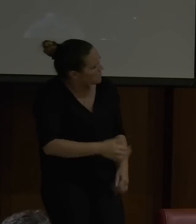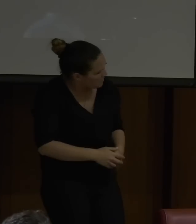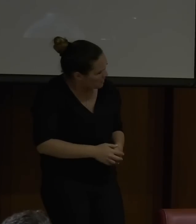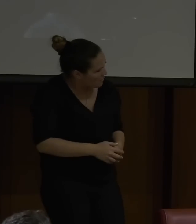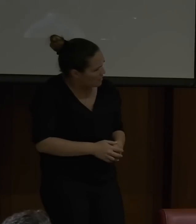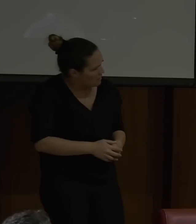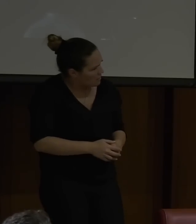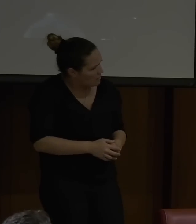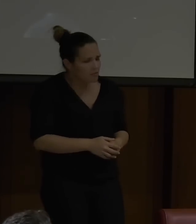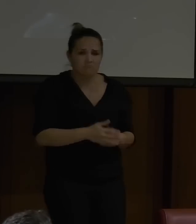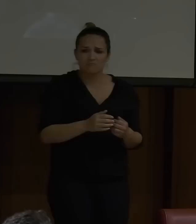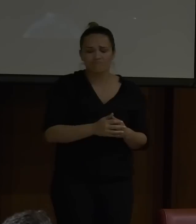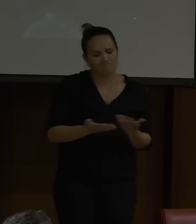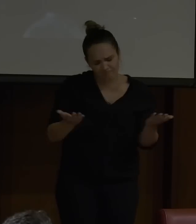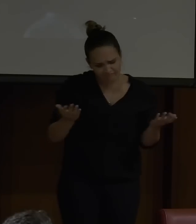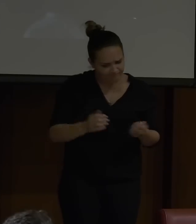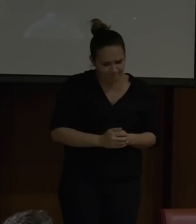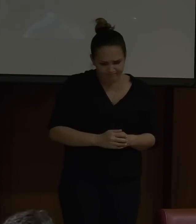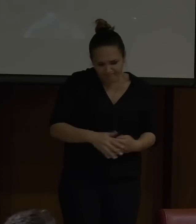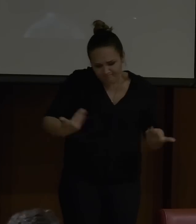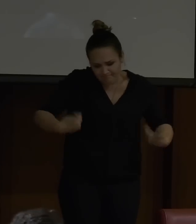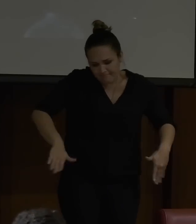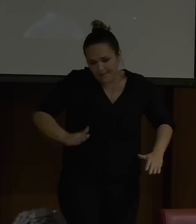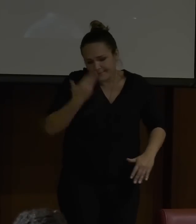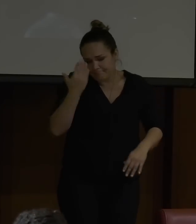Y él le dijo, hombre, aquí